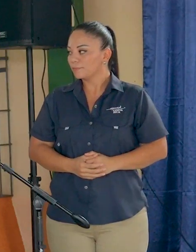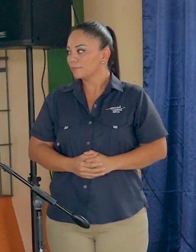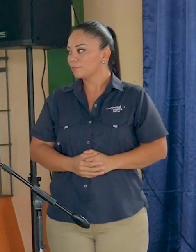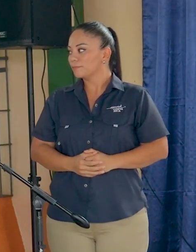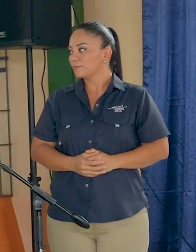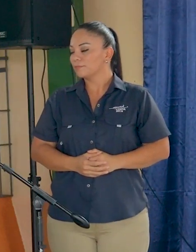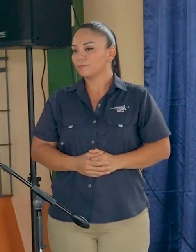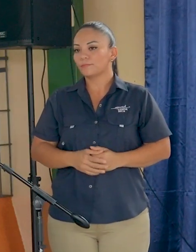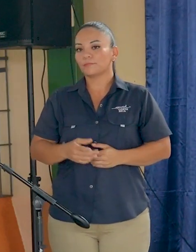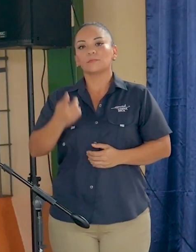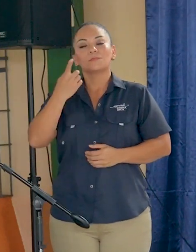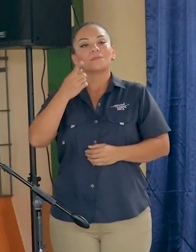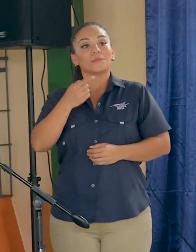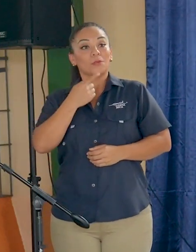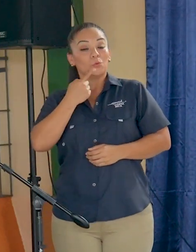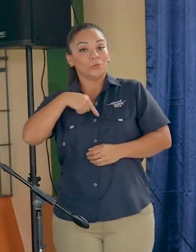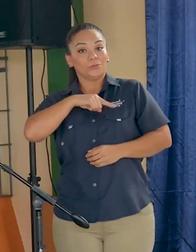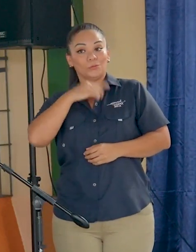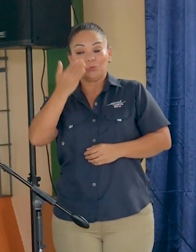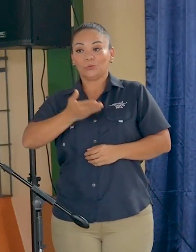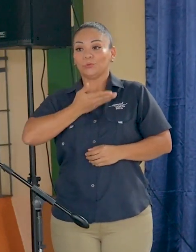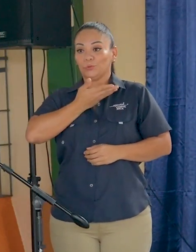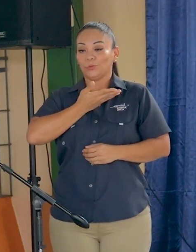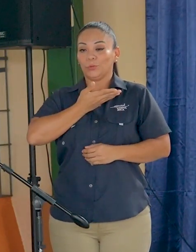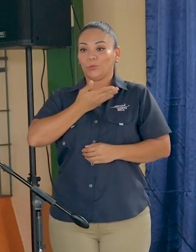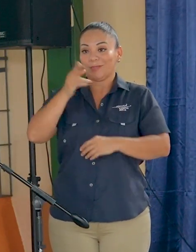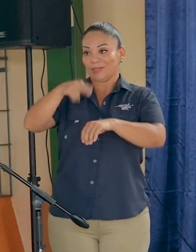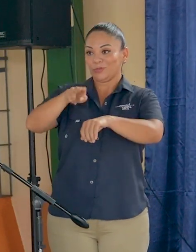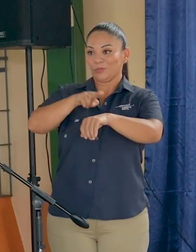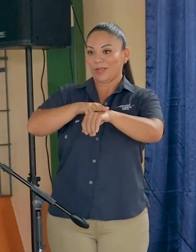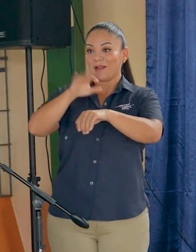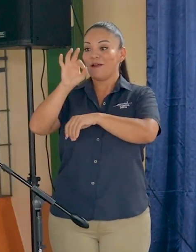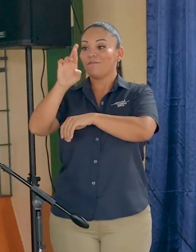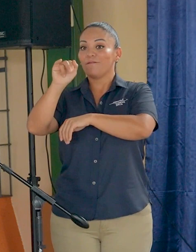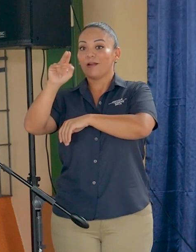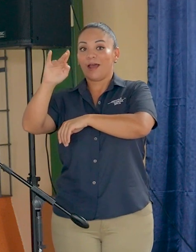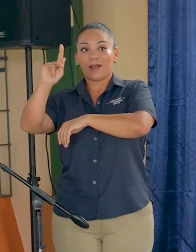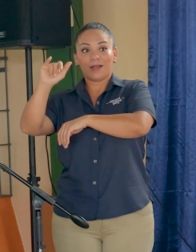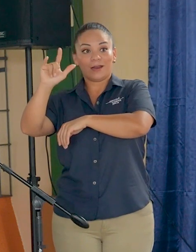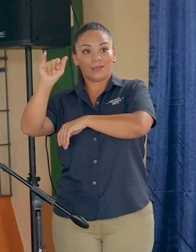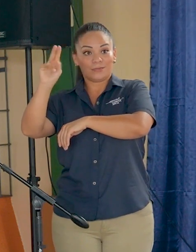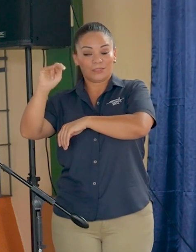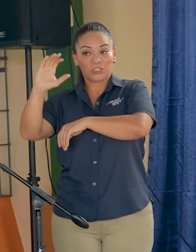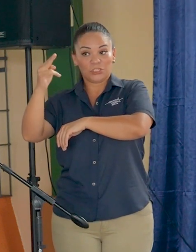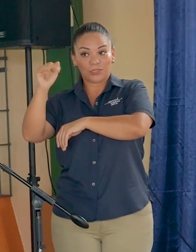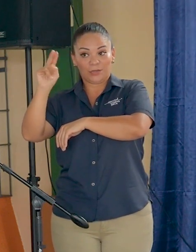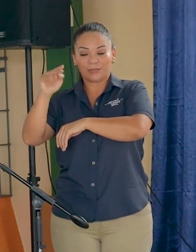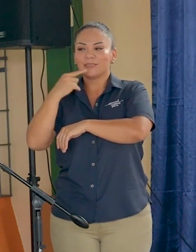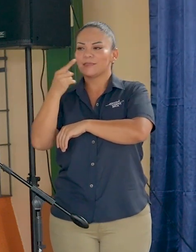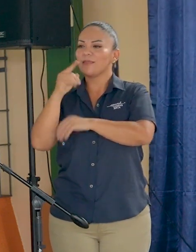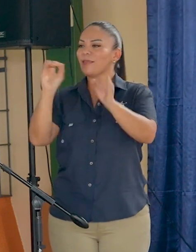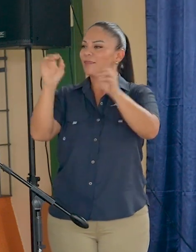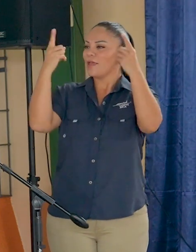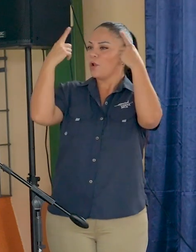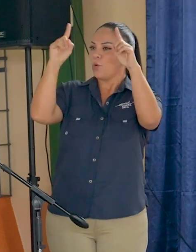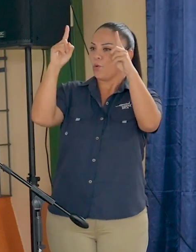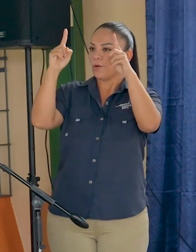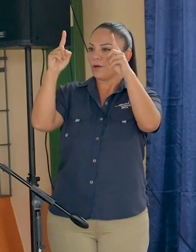Decía nuestro orgullo nacional, el señor Franklin Chandías, nadie llega a ninguna parte sin la ayuda de alguien